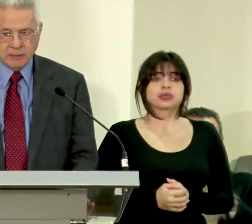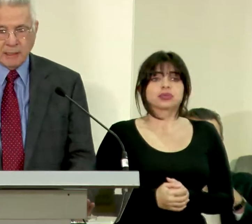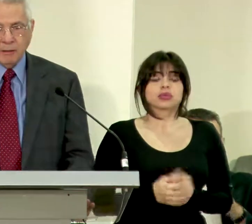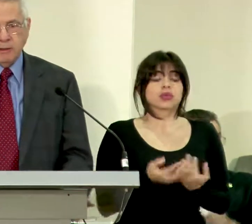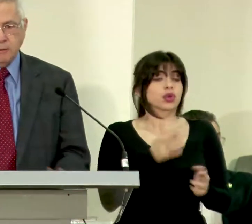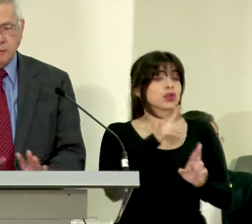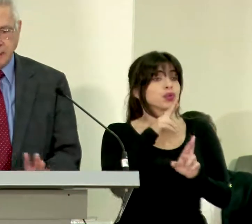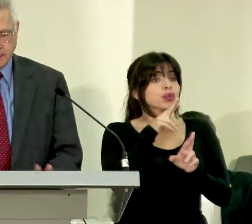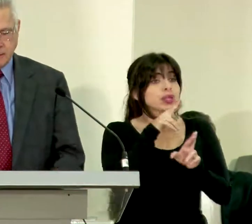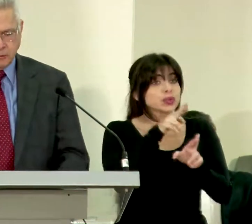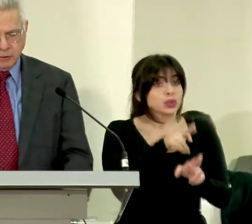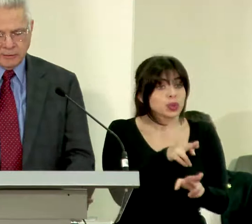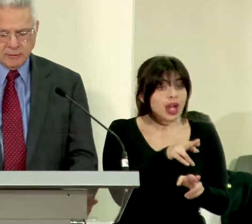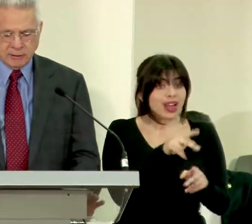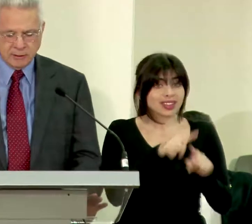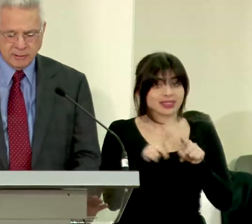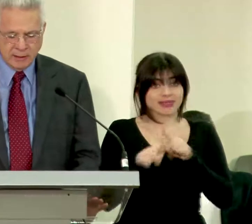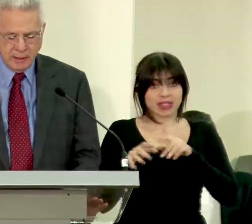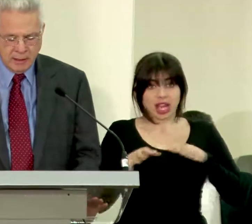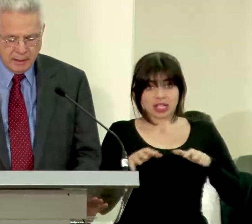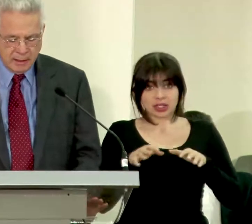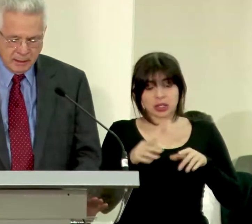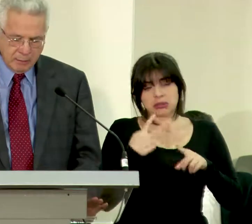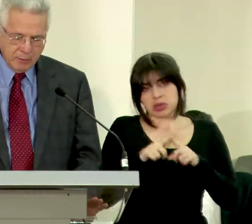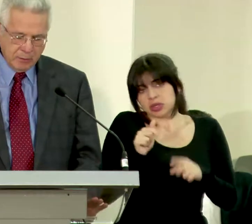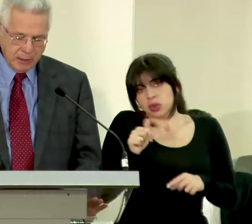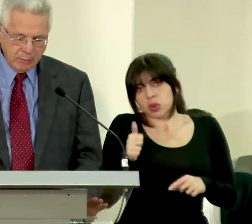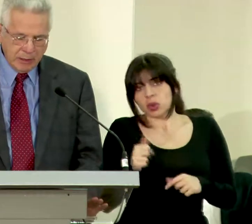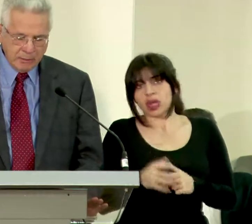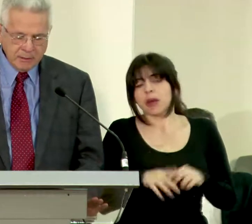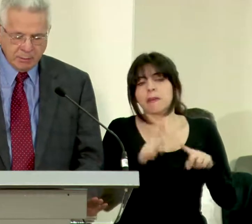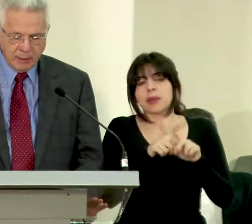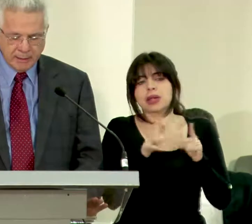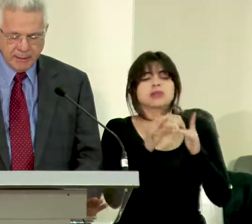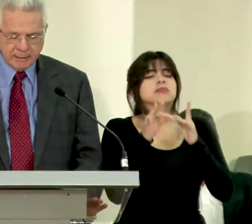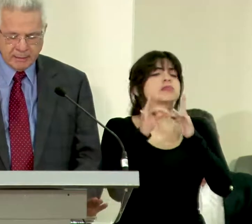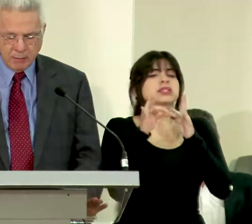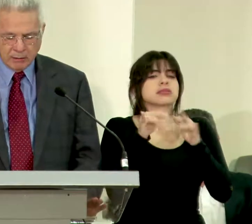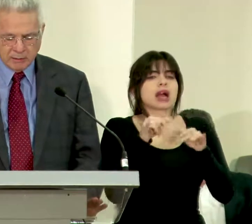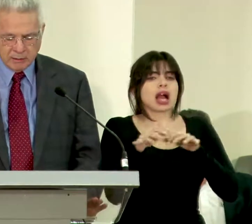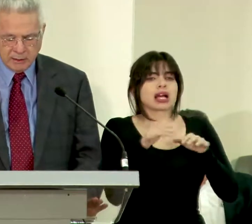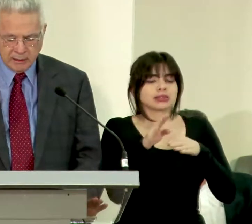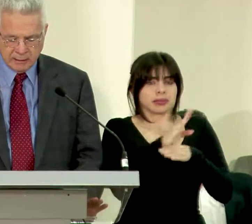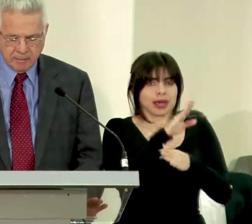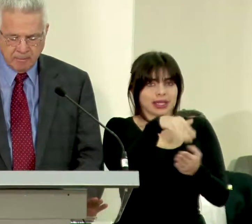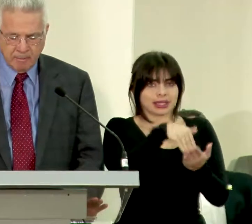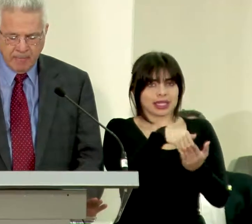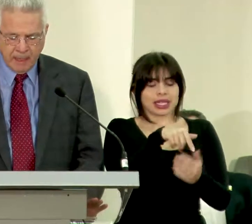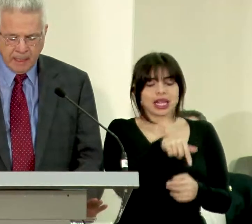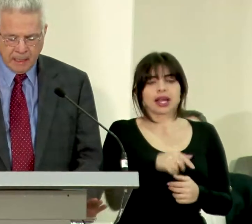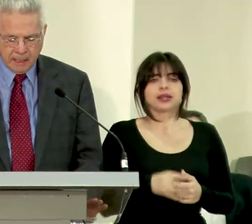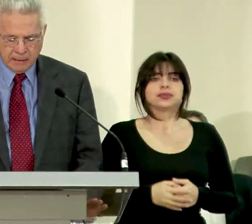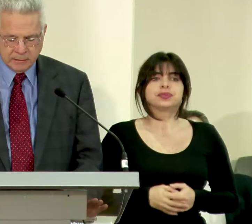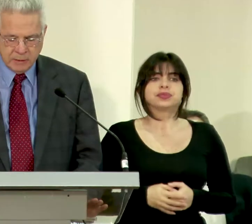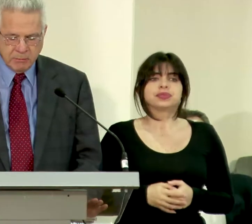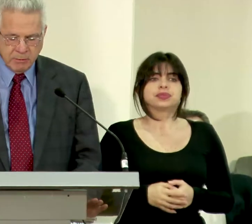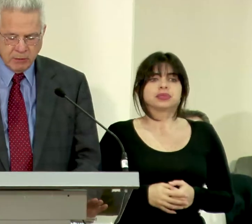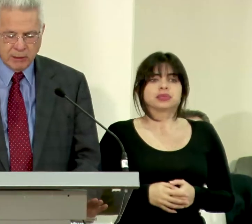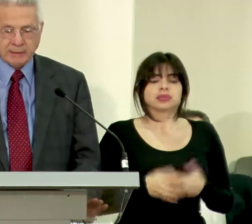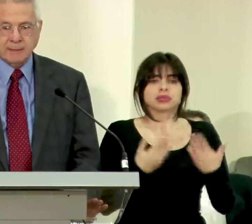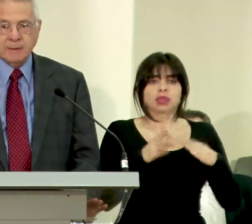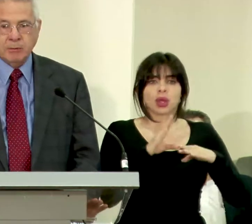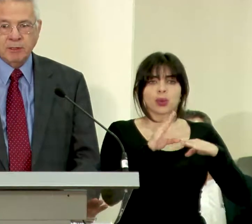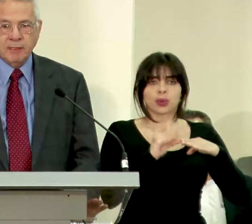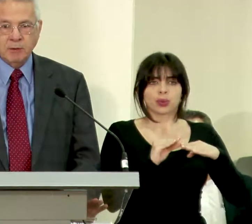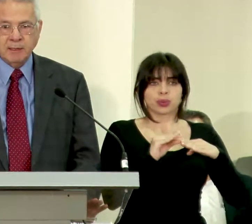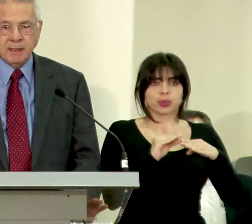Como resultado de esas acciones y otras, pero digamos la principal de ellas, el Banco Central ha disminuido